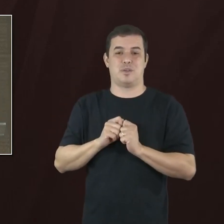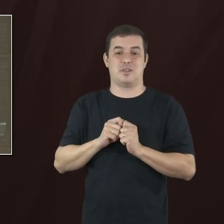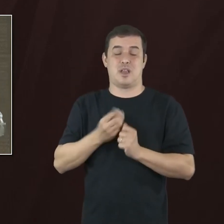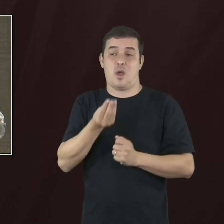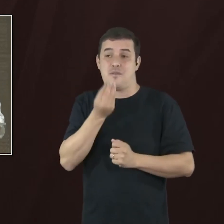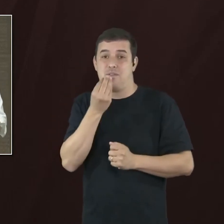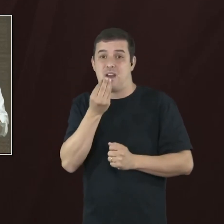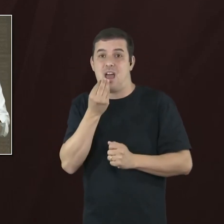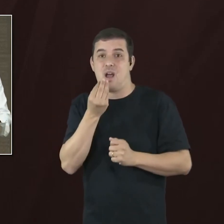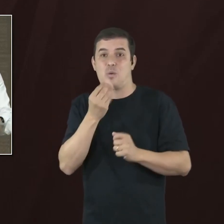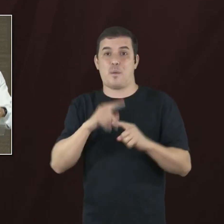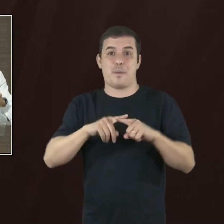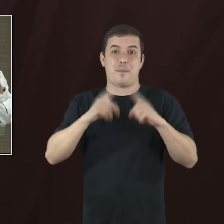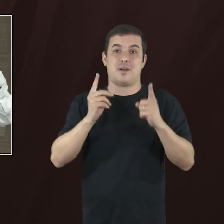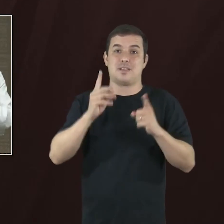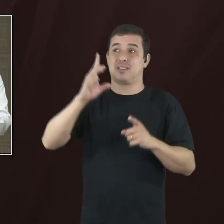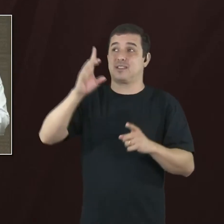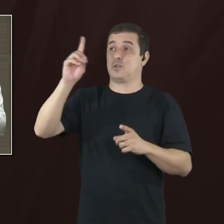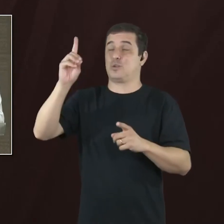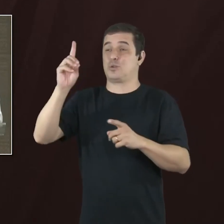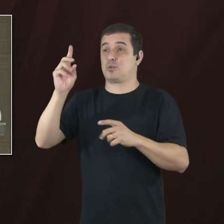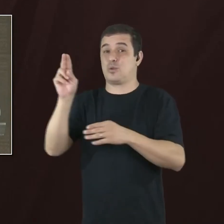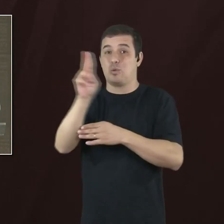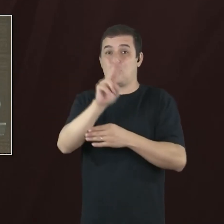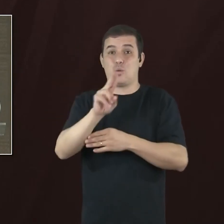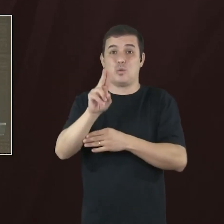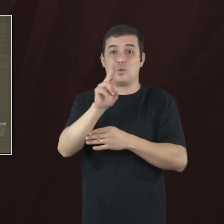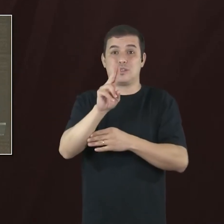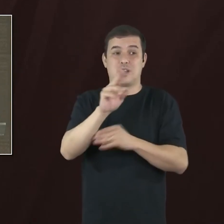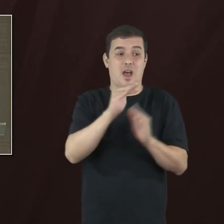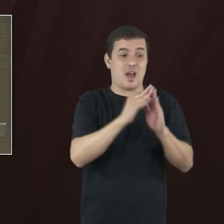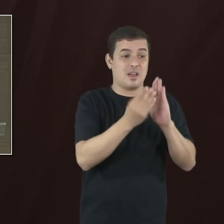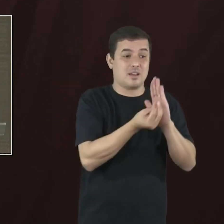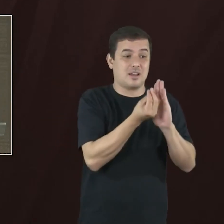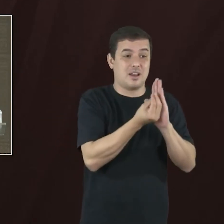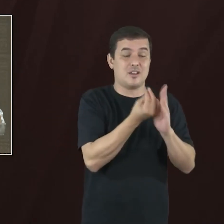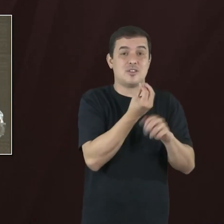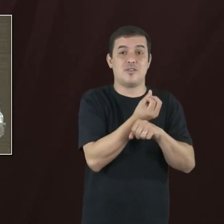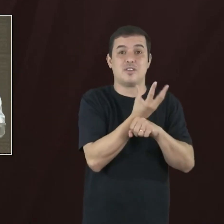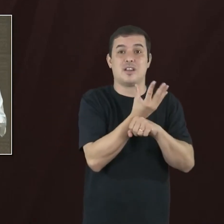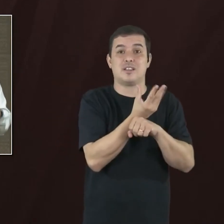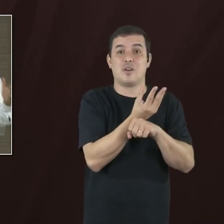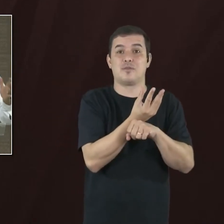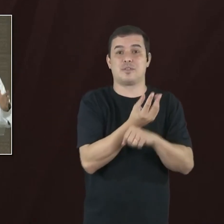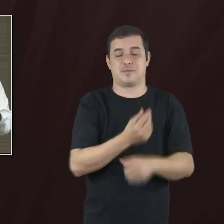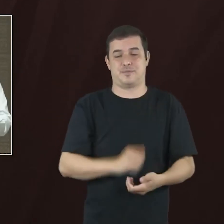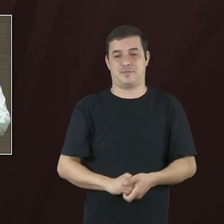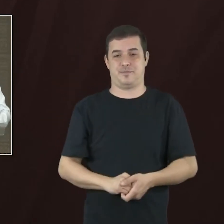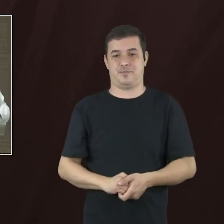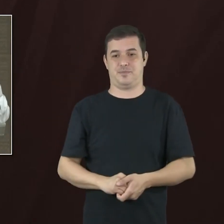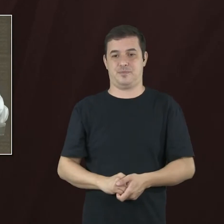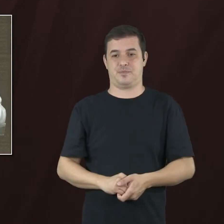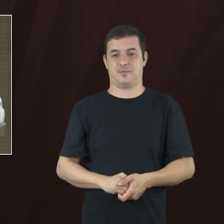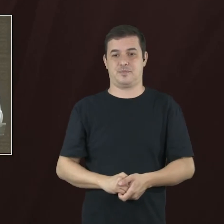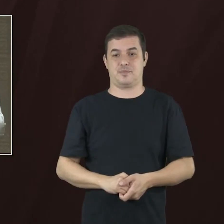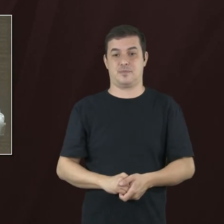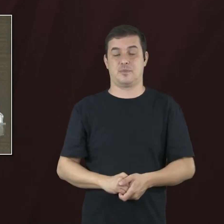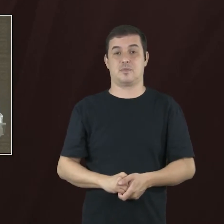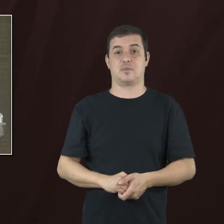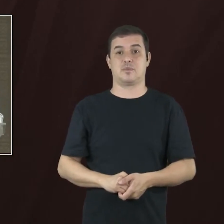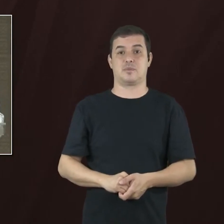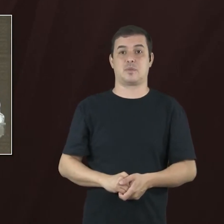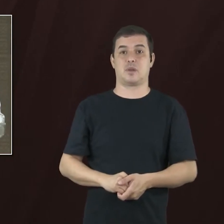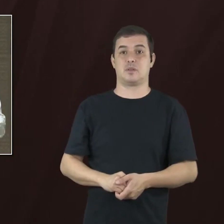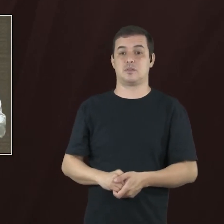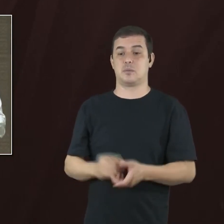rebanho que o Senhor está usando e Ele quer nos dar o reino. É pouca gente, mas Ele quer nos dar o